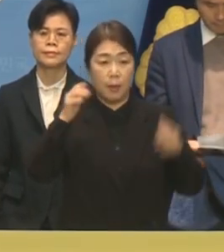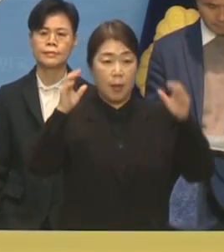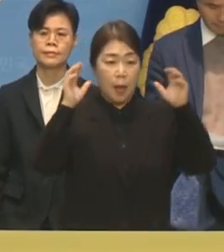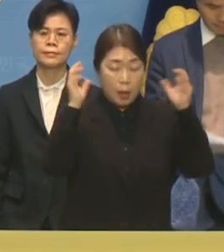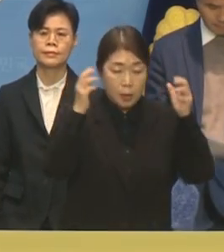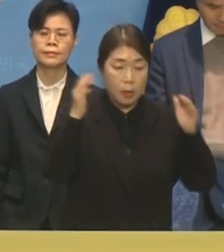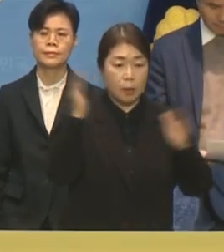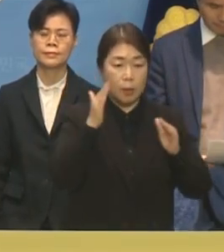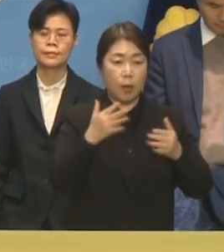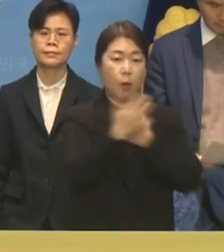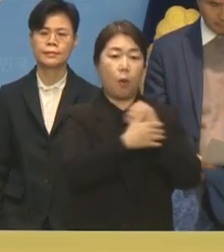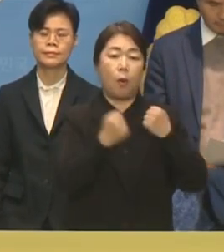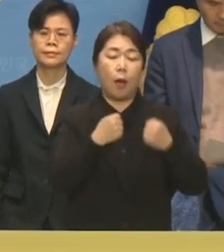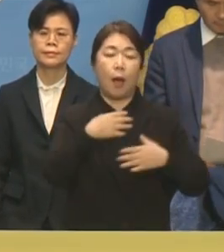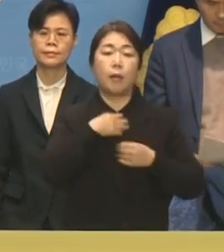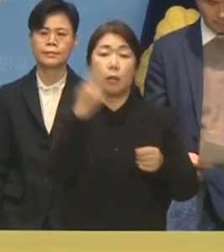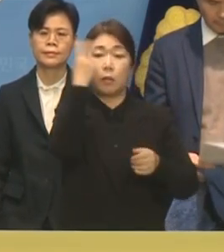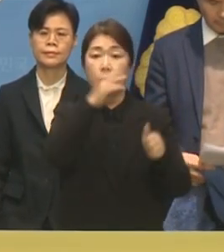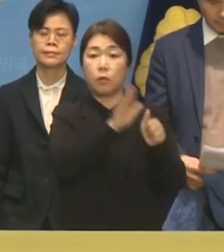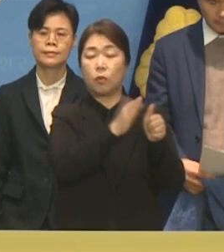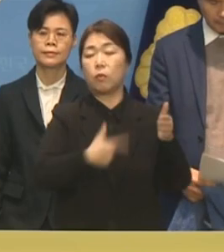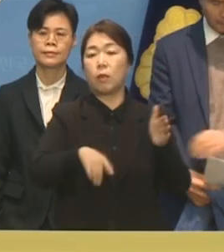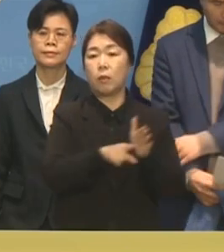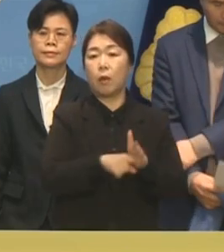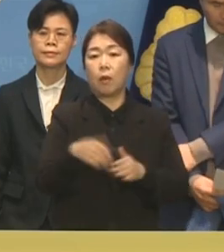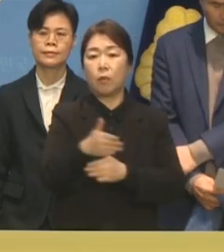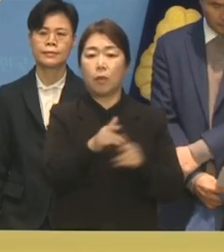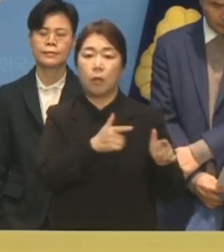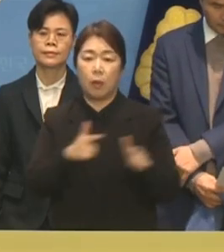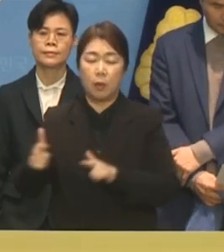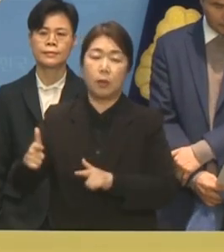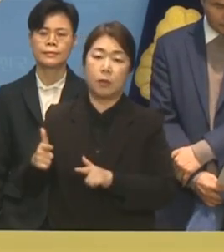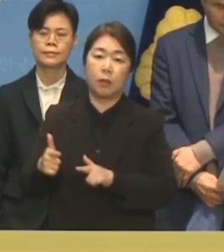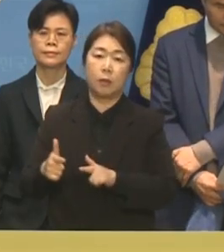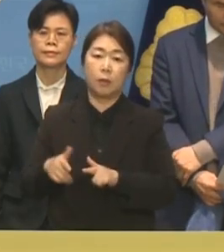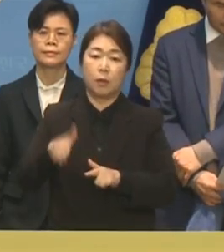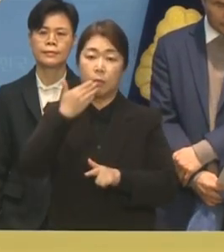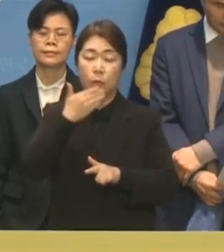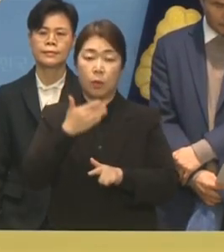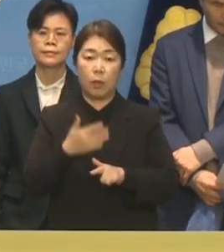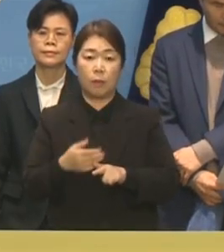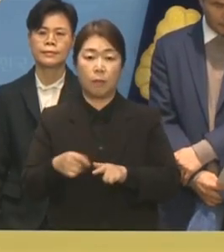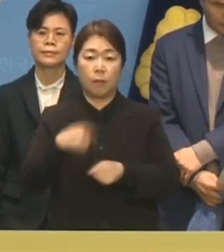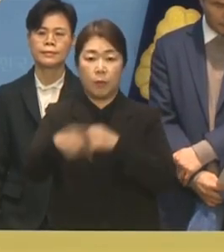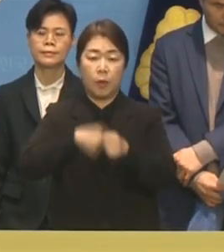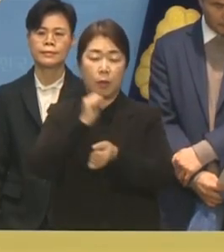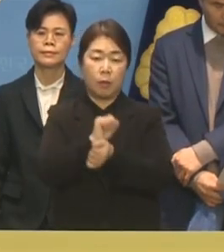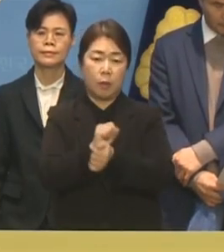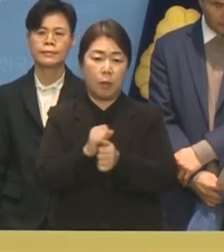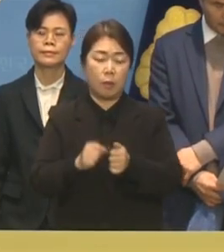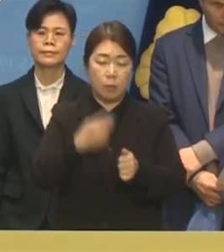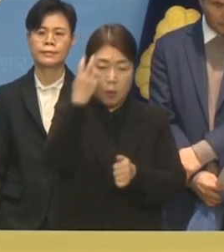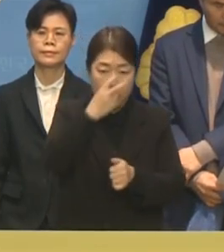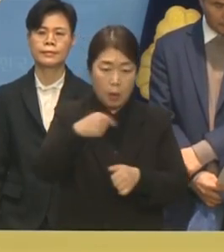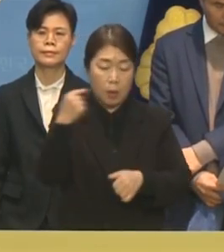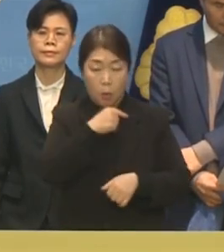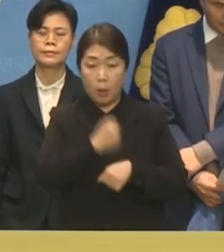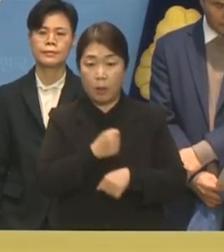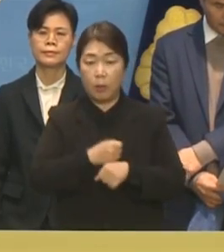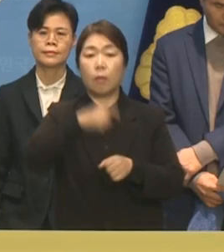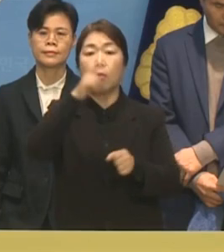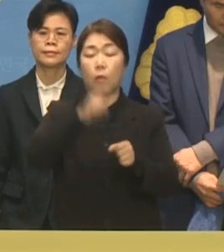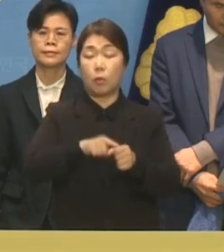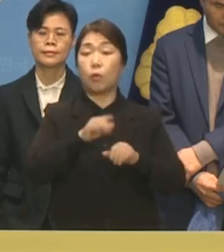건강과 안전을 지키기 위해 수산물을 비롯한 식품의 방사성 물질 검사를 강화하는